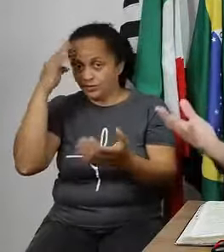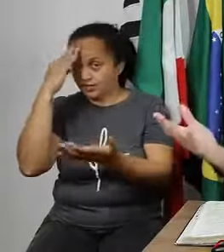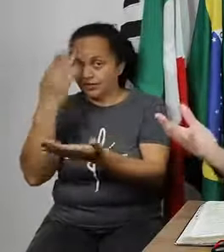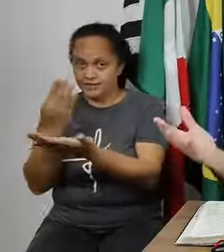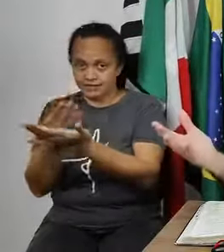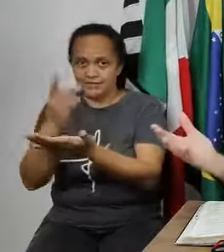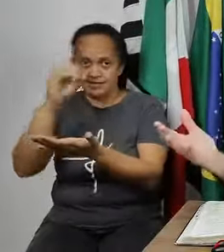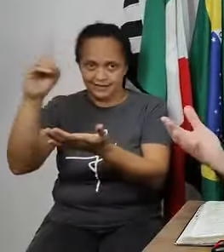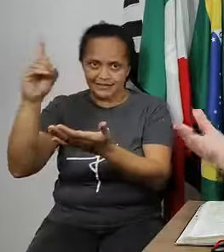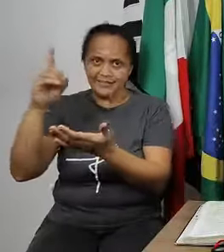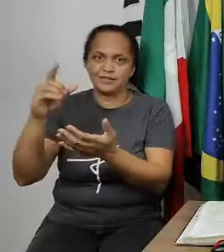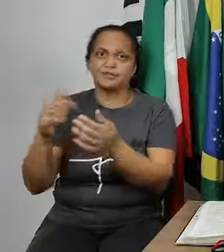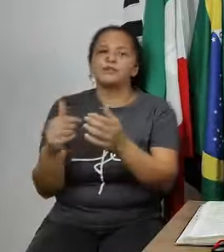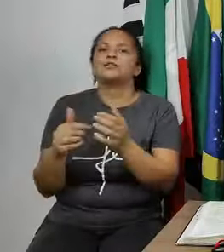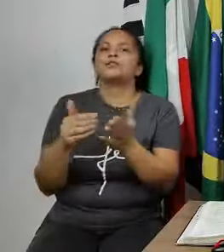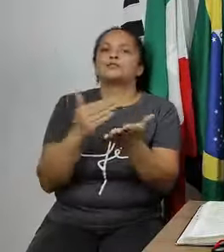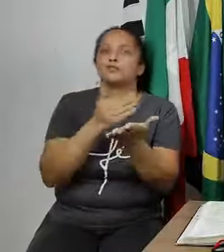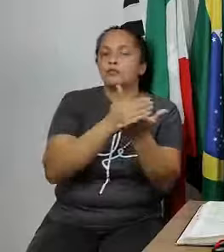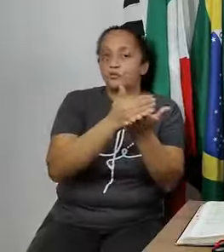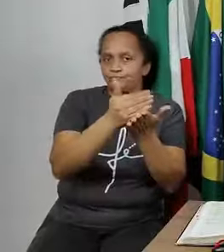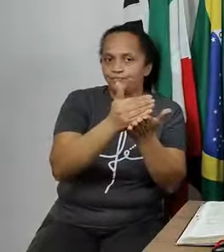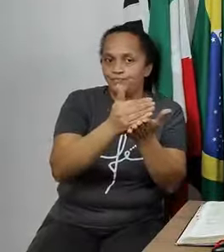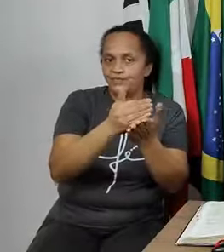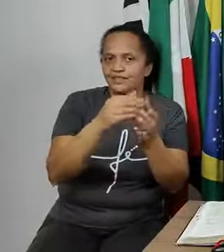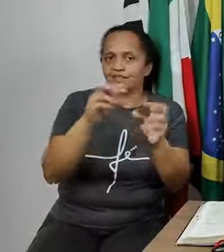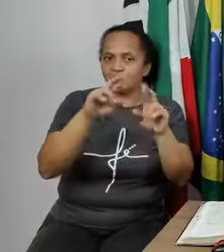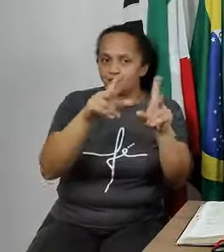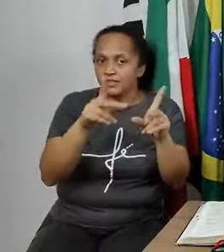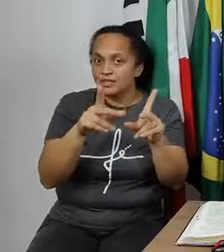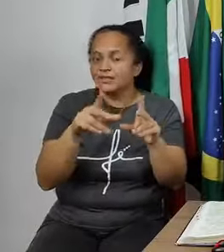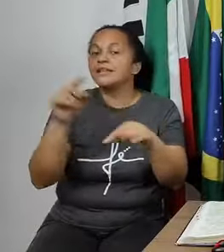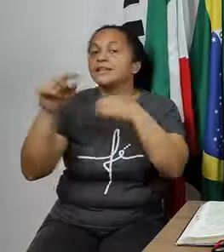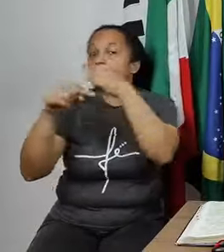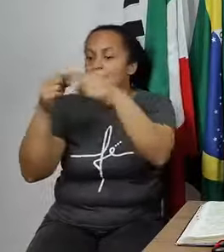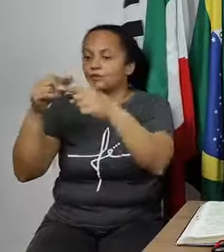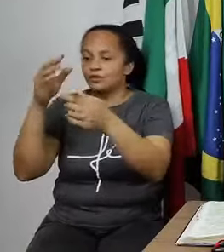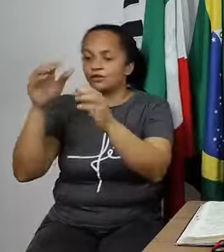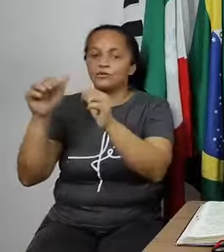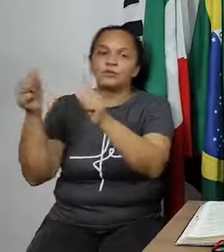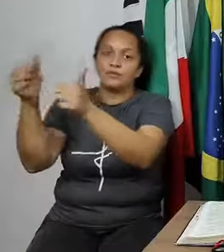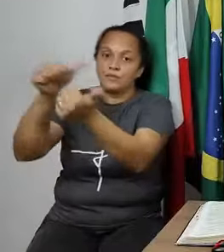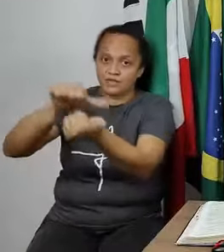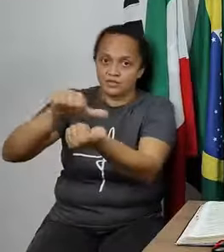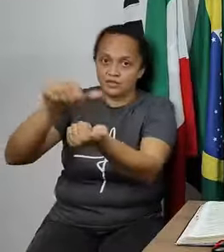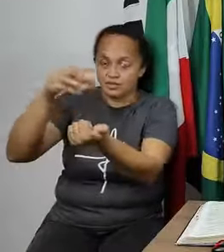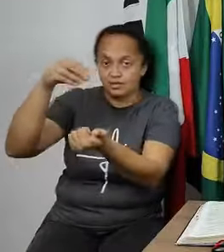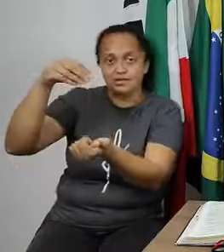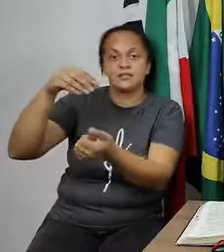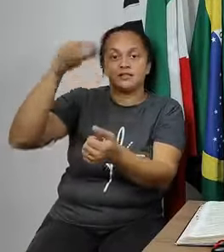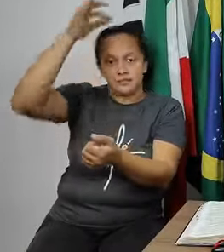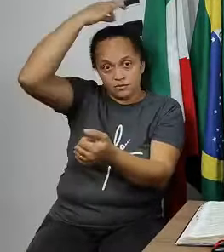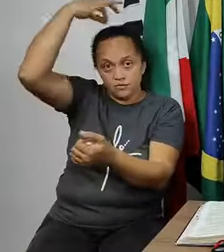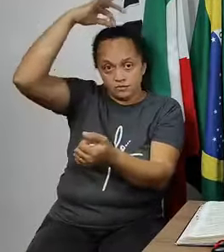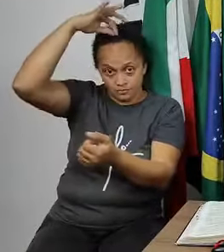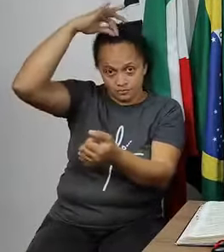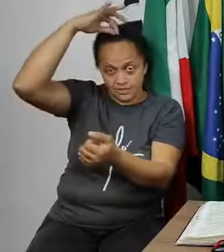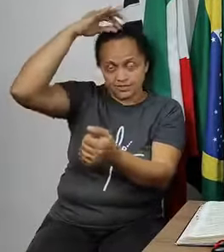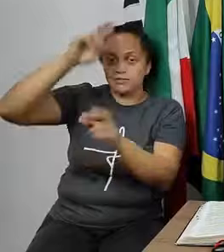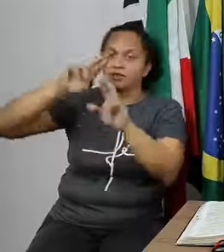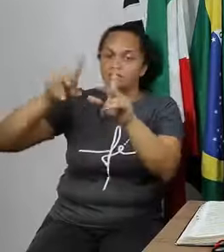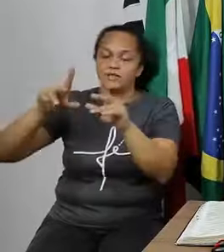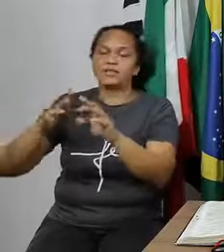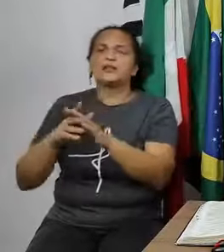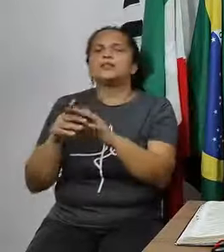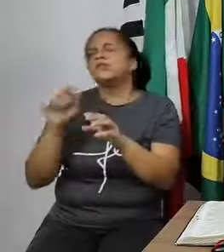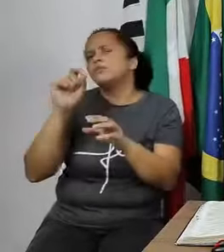outra depois do batismo do Espírito Santo. Atos 1:8 e Atos capítulo 2, do 1 ao 3. Leia lá. Então o